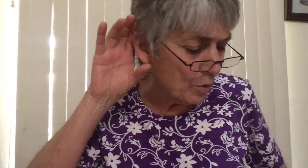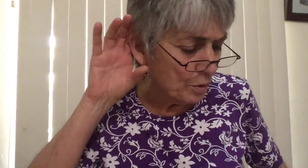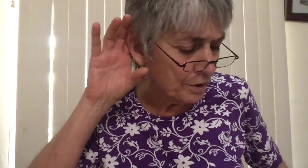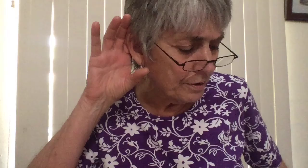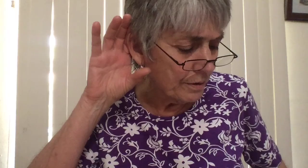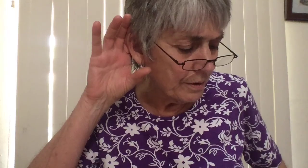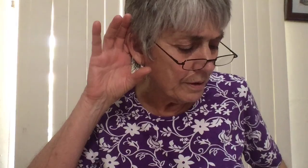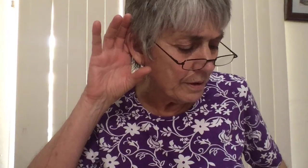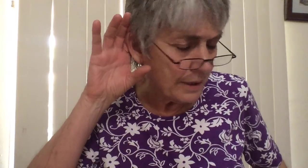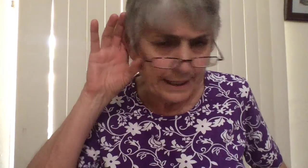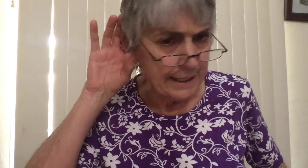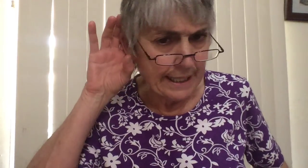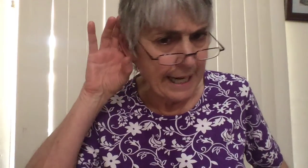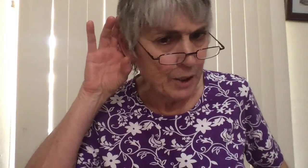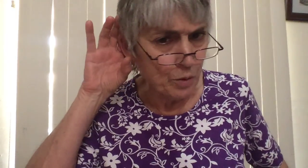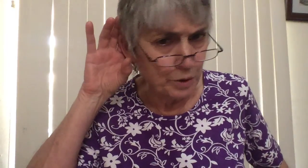Écoute. Il n'écoute pas.